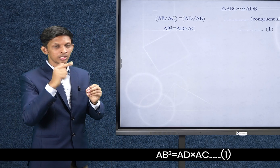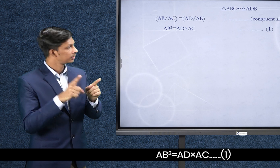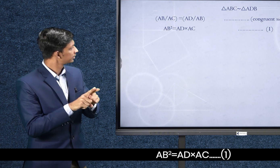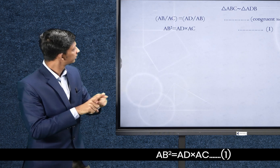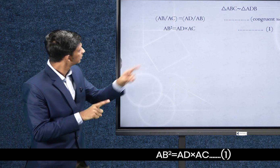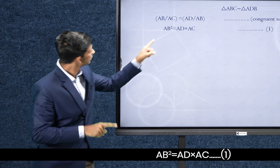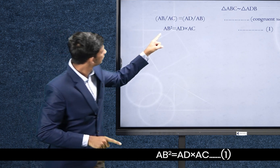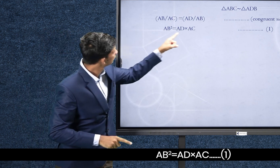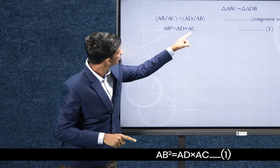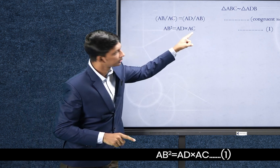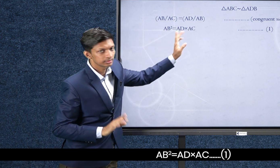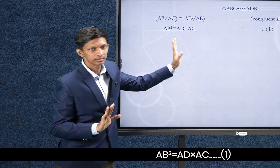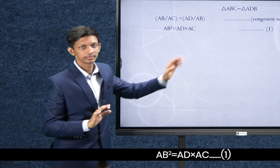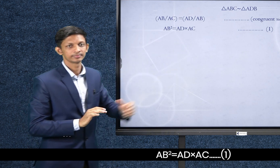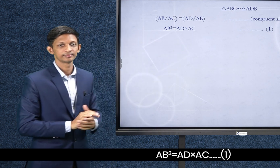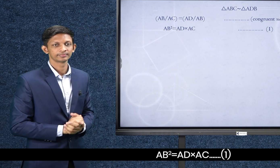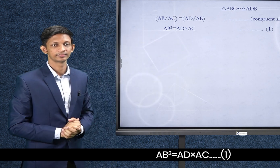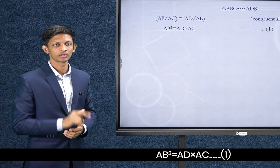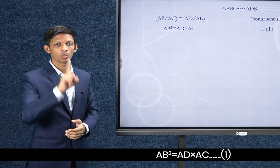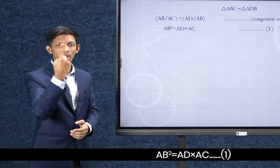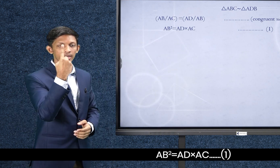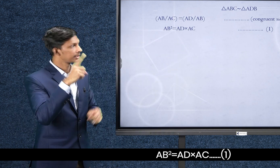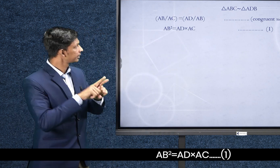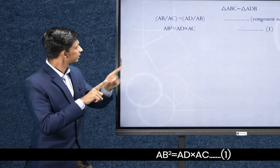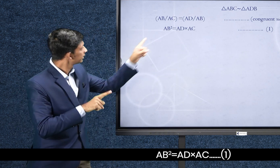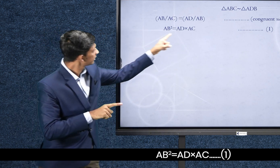इक्वल AD इंटू AC। समीकरण 1।